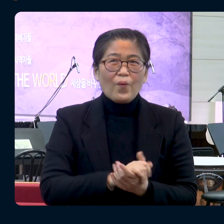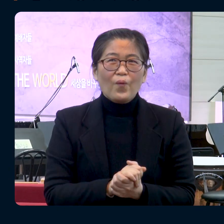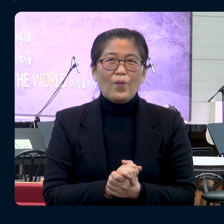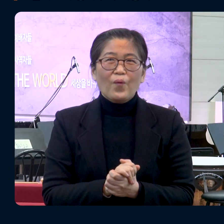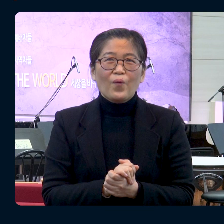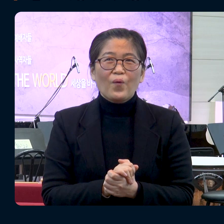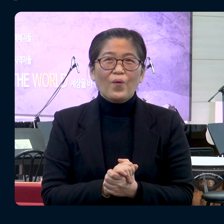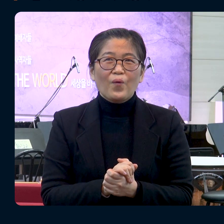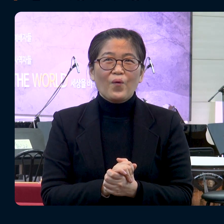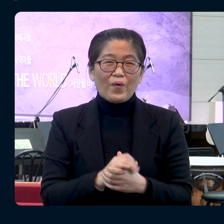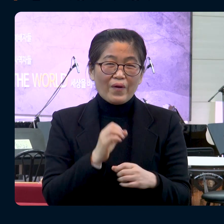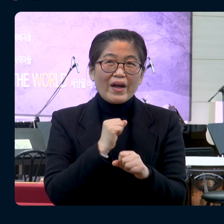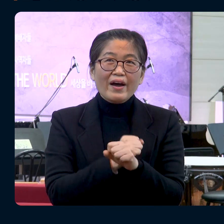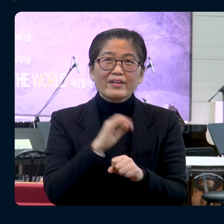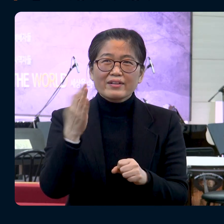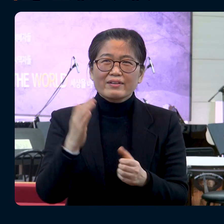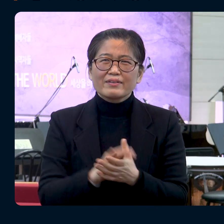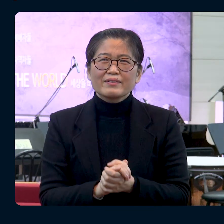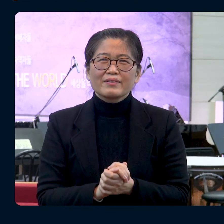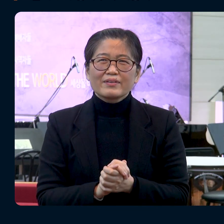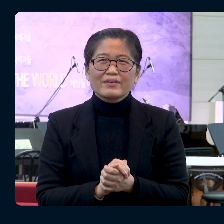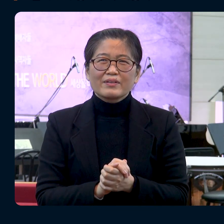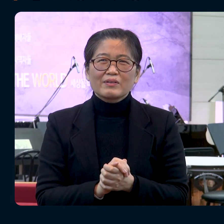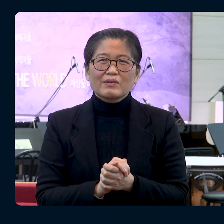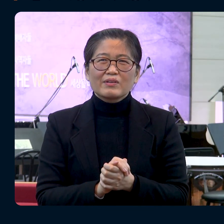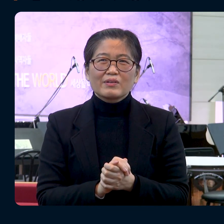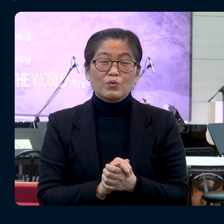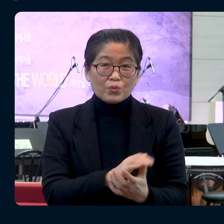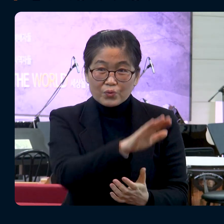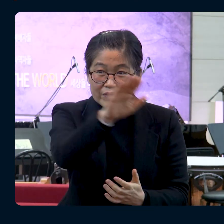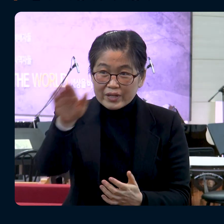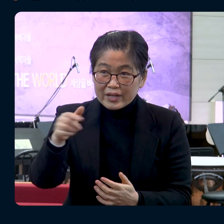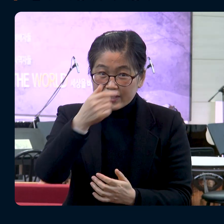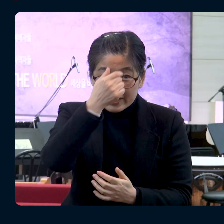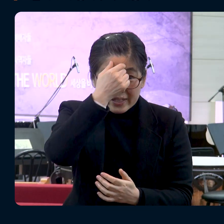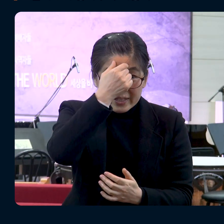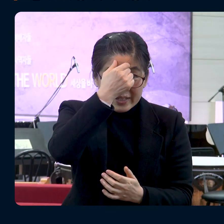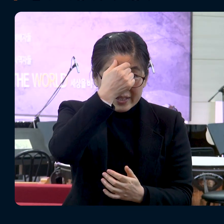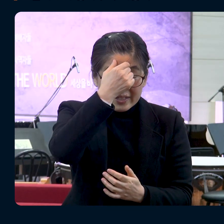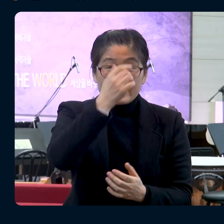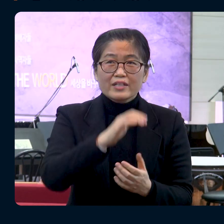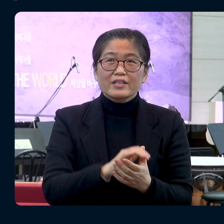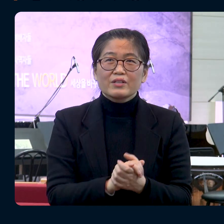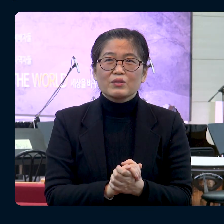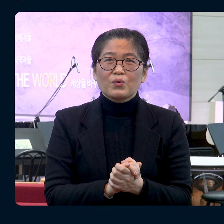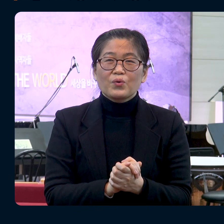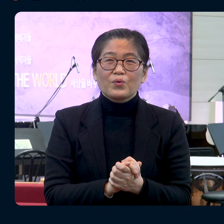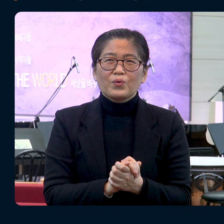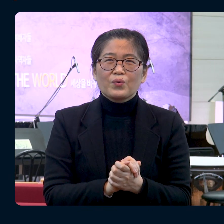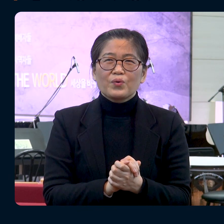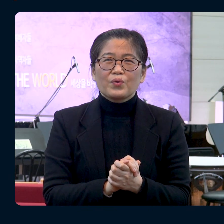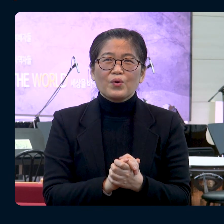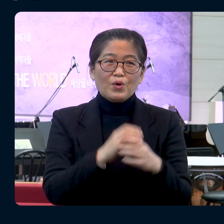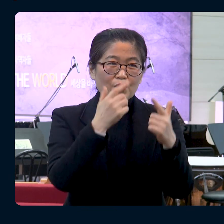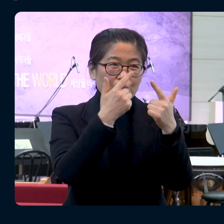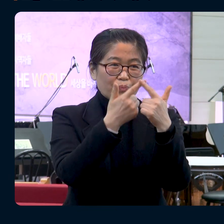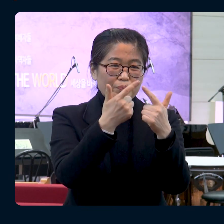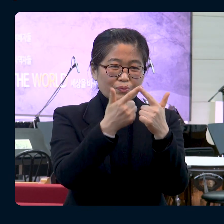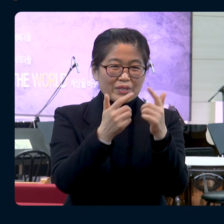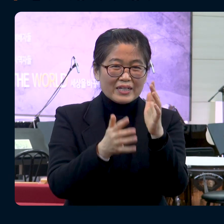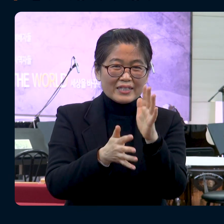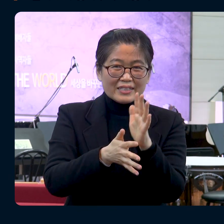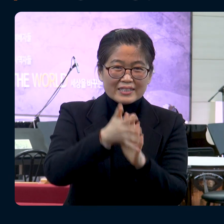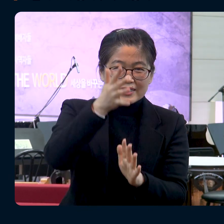적어도 우리 기도에 나라 몇 개쯤은 나와야 되는 거 아니겠어요? 우리 기도가 그렇게 나름